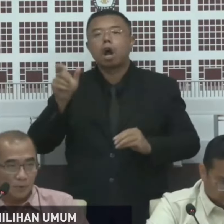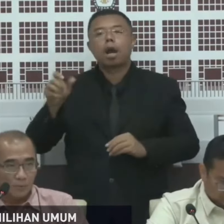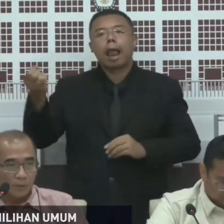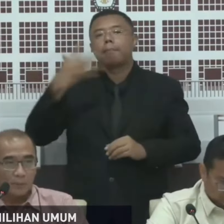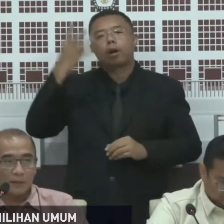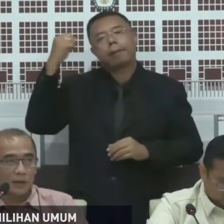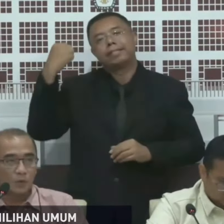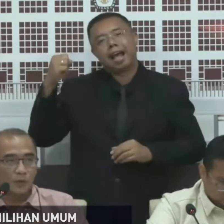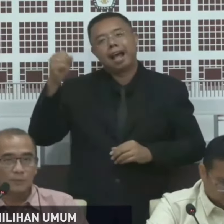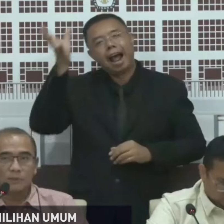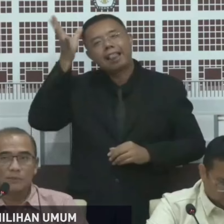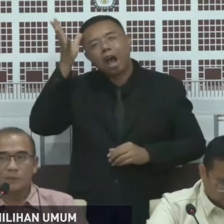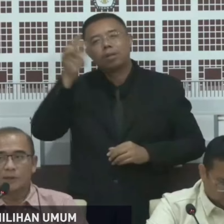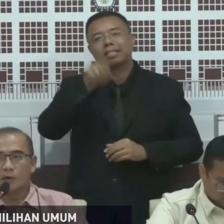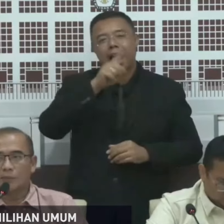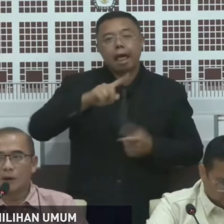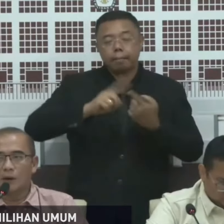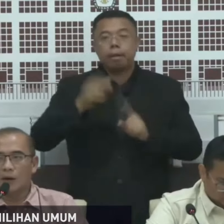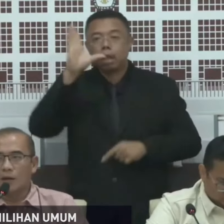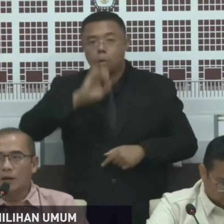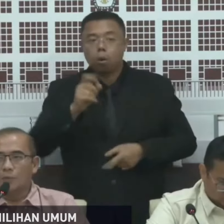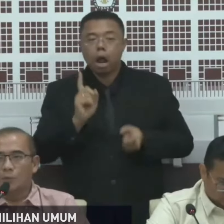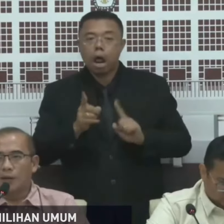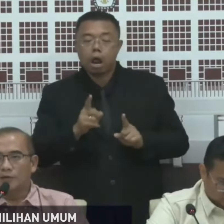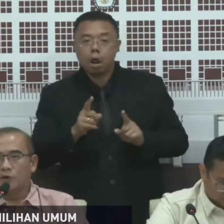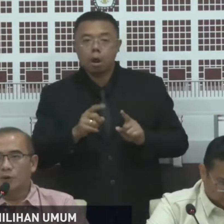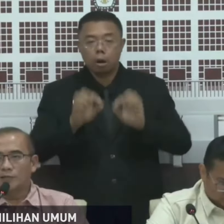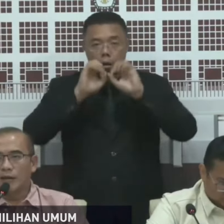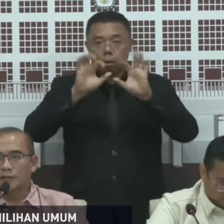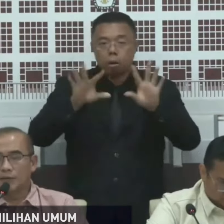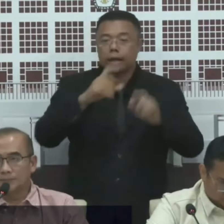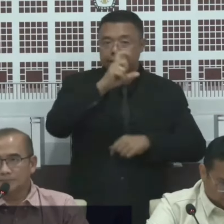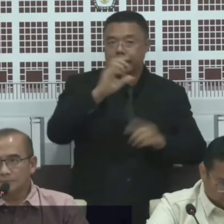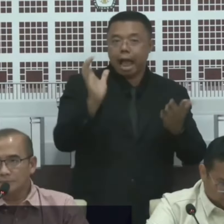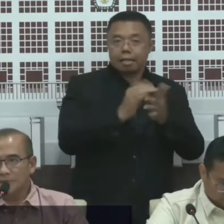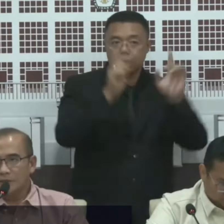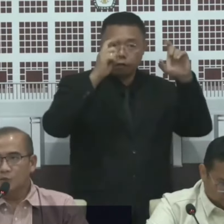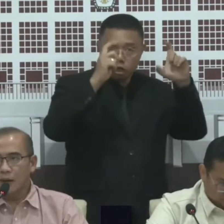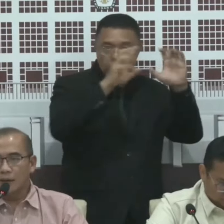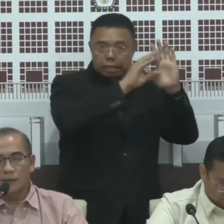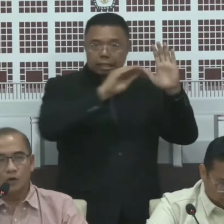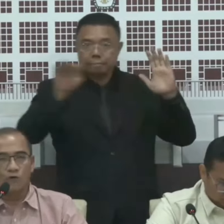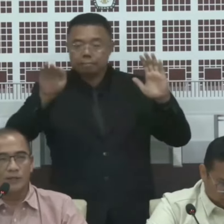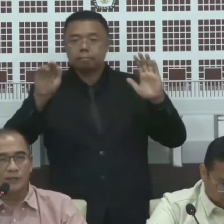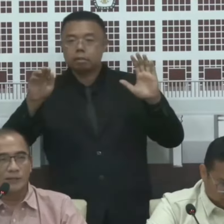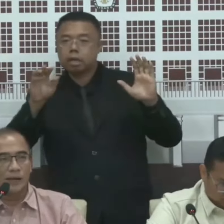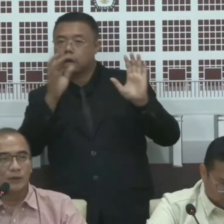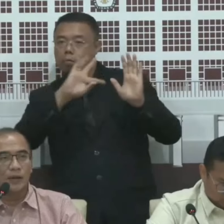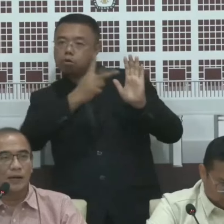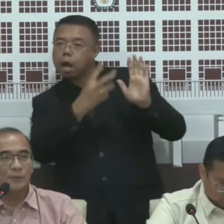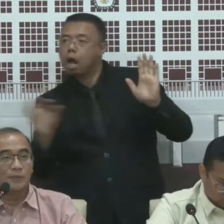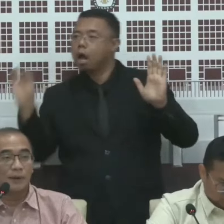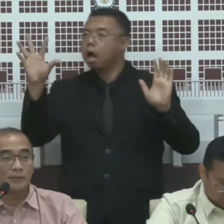lapor, bisa mengetahui. Teman-teman bisa mengetahui bahwa publikasi formulir C hasil yang diunggah dengan konversinya